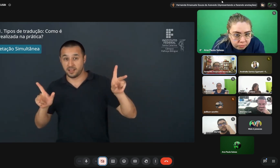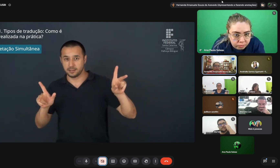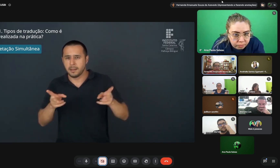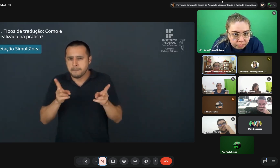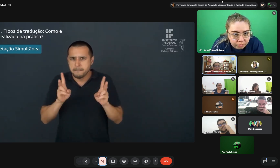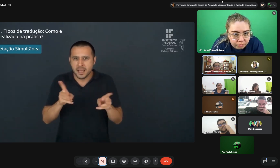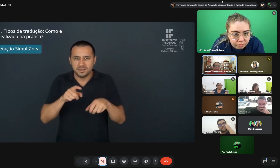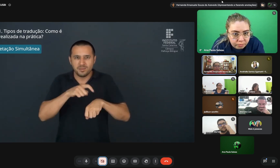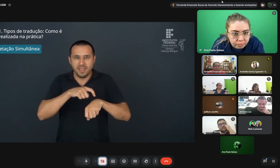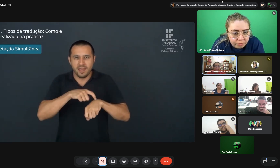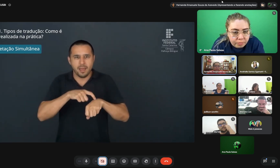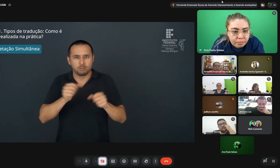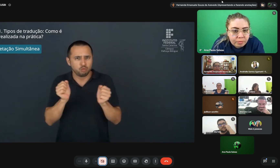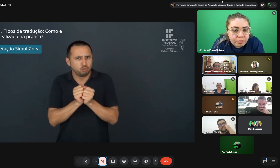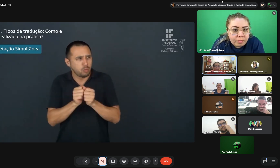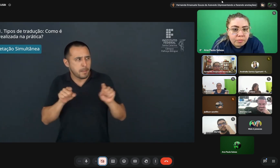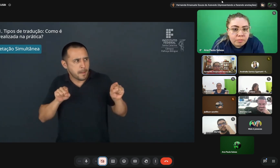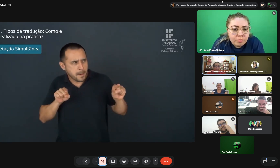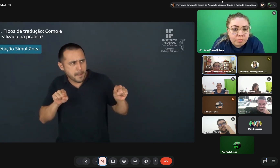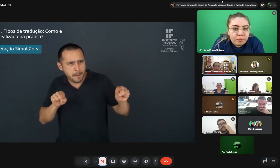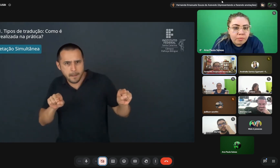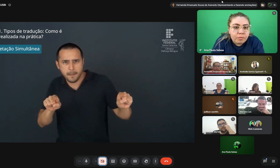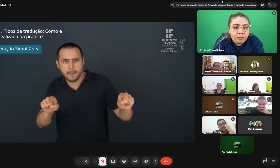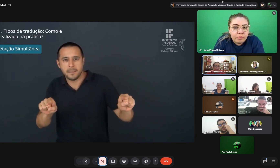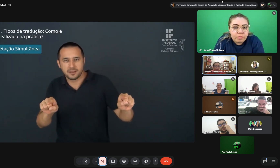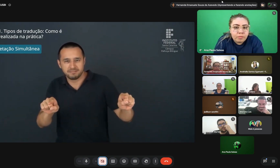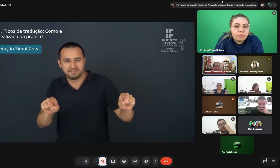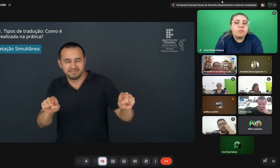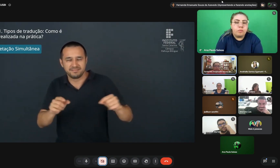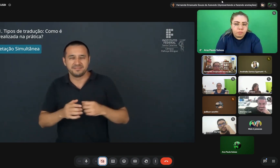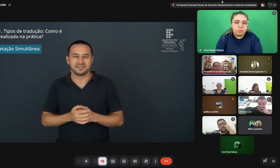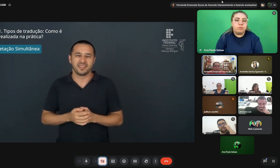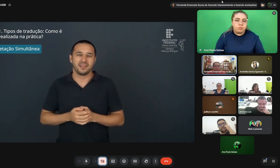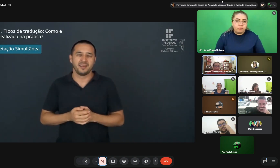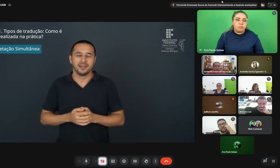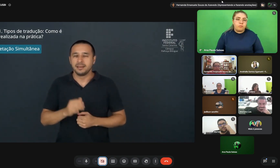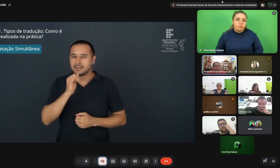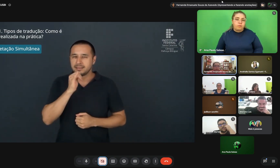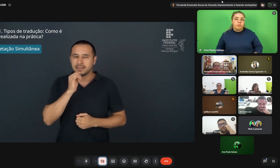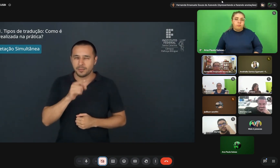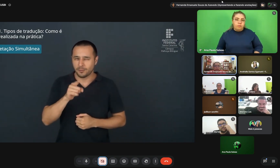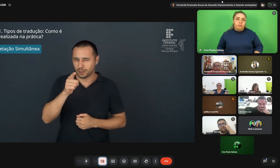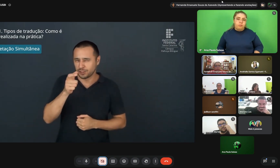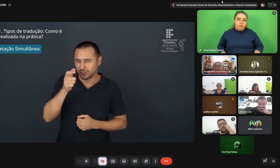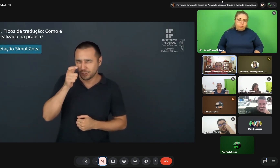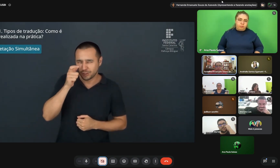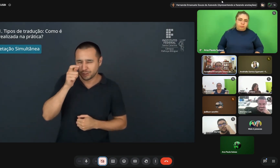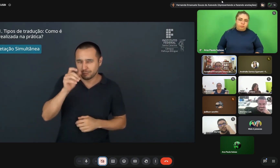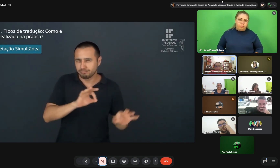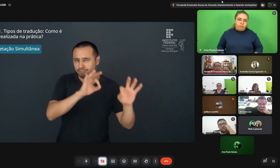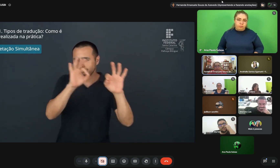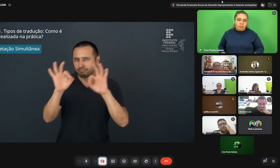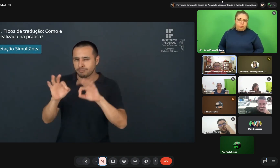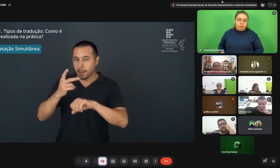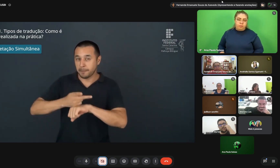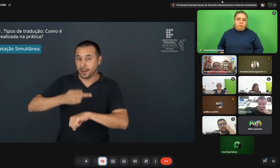faz a vocalização na hora, junto, ao mesmo tempo que está sendo executado o conteúdo